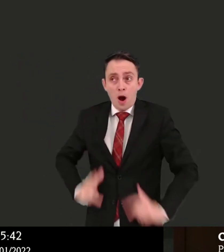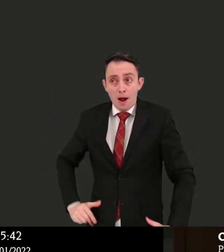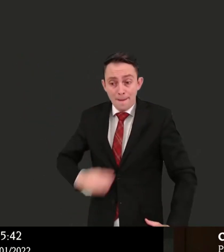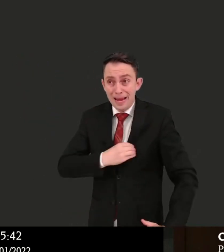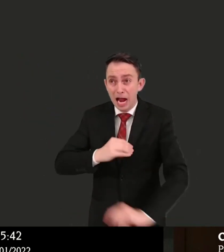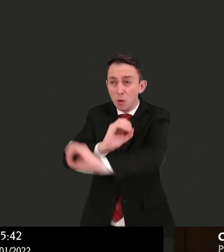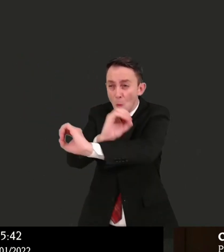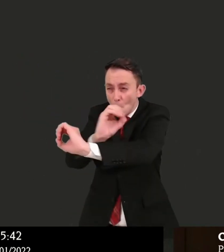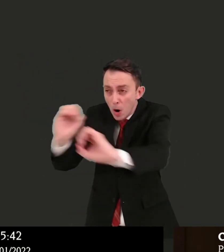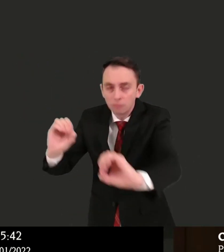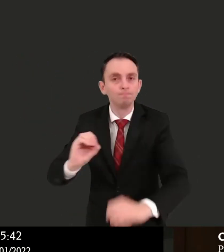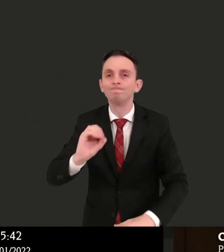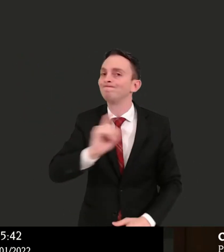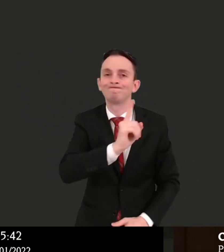Jesus.